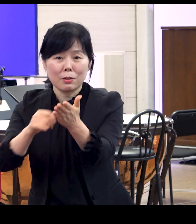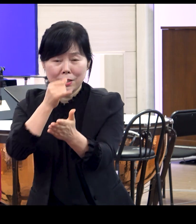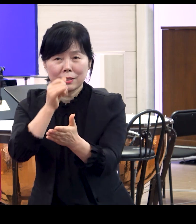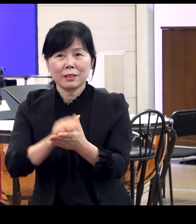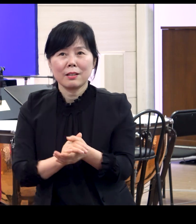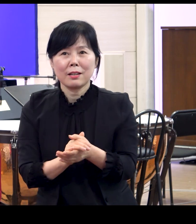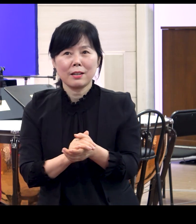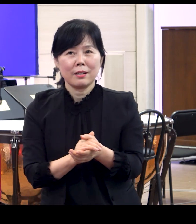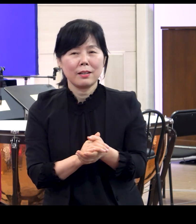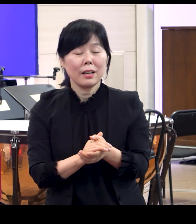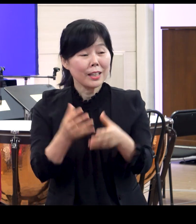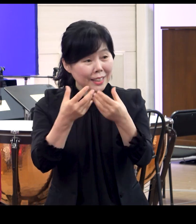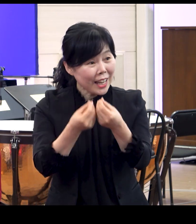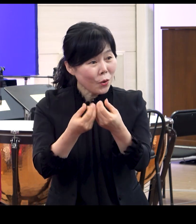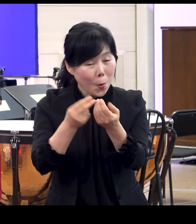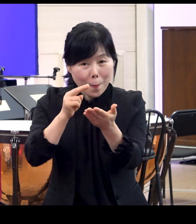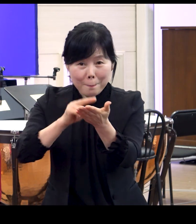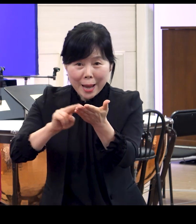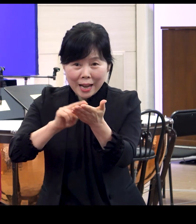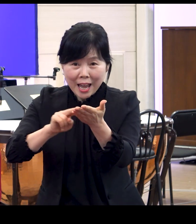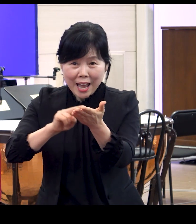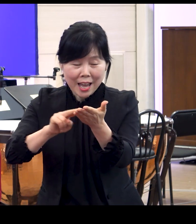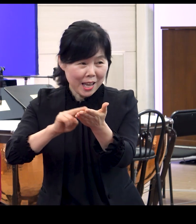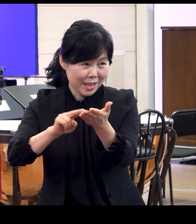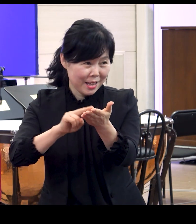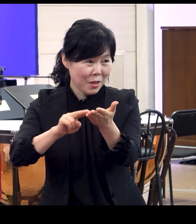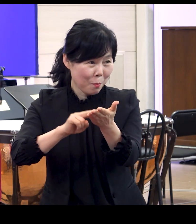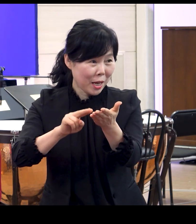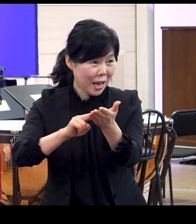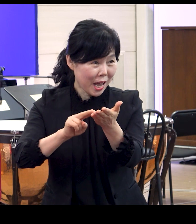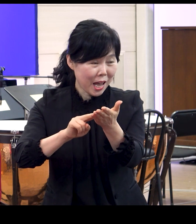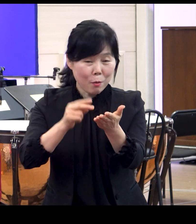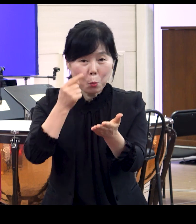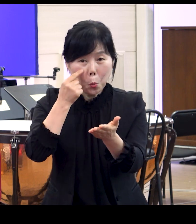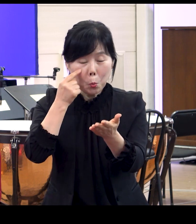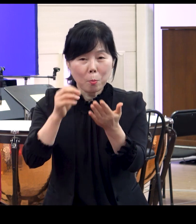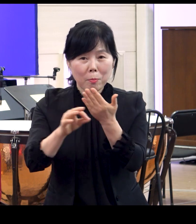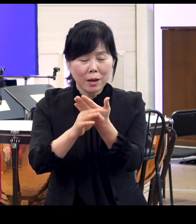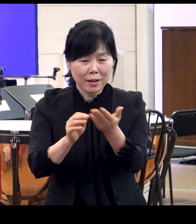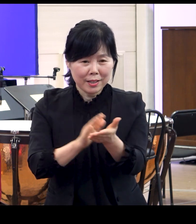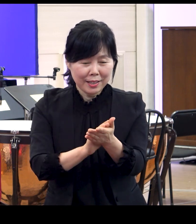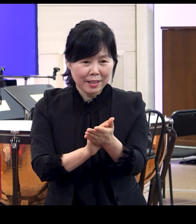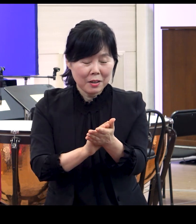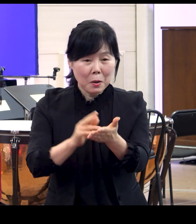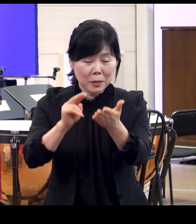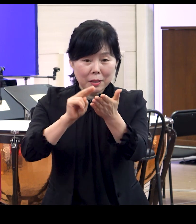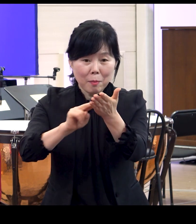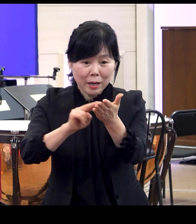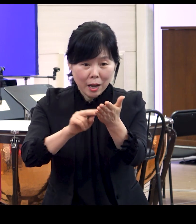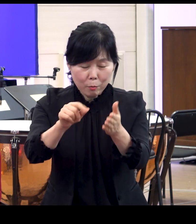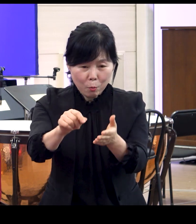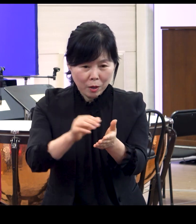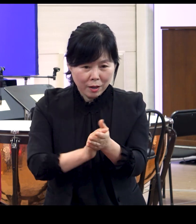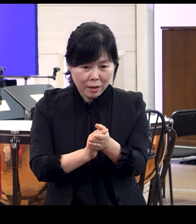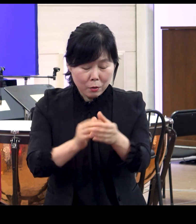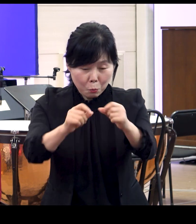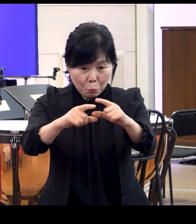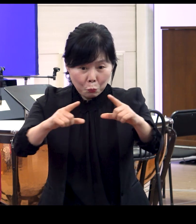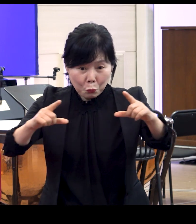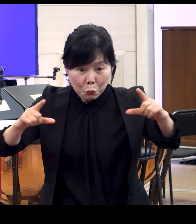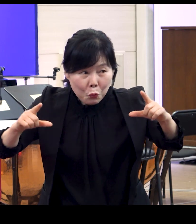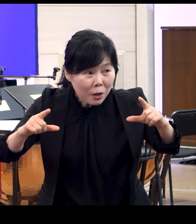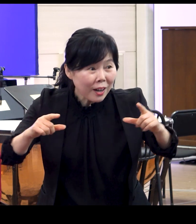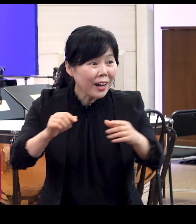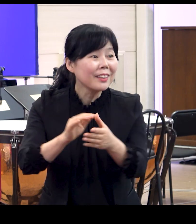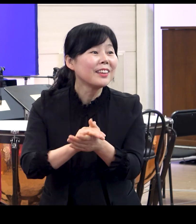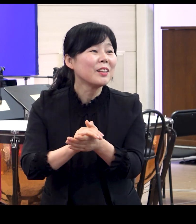그 만화 같은 데 보면, 무슨 사파 같은 데 보면 이렇게 뽑아가지고 따로 이렇게 만들어서 자세히 그리는 거 있죠.